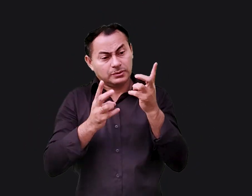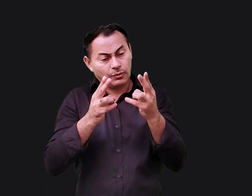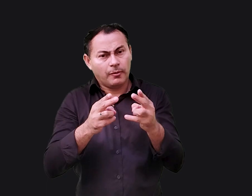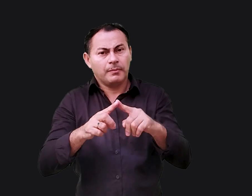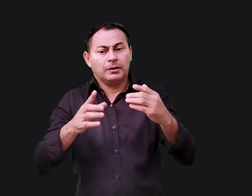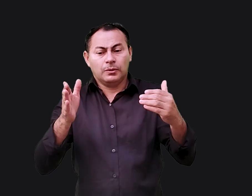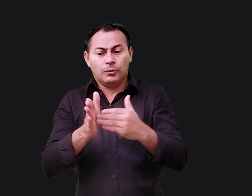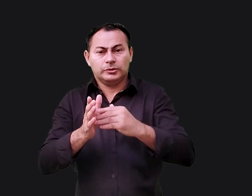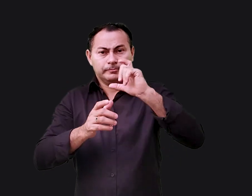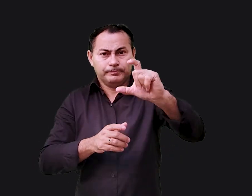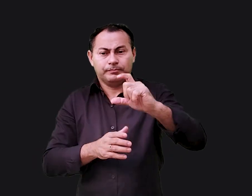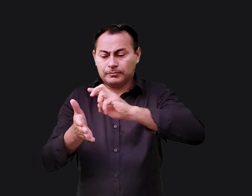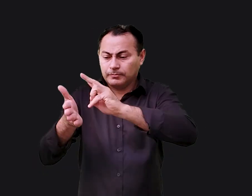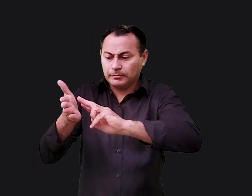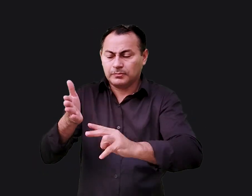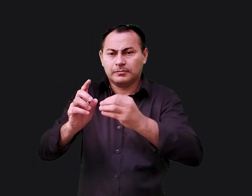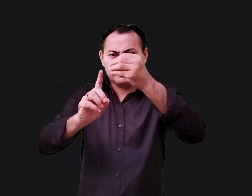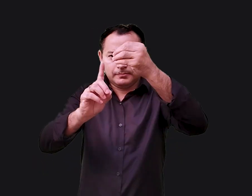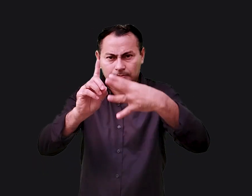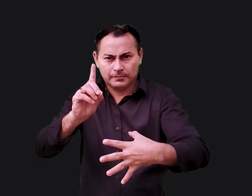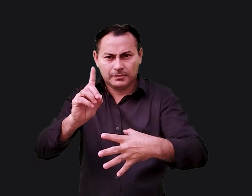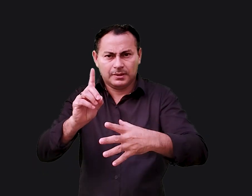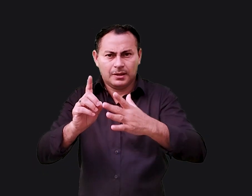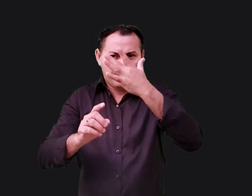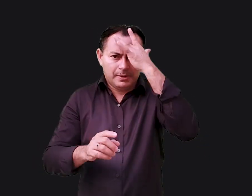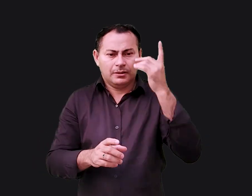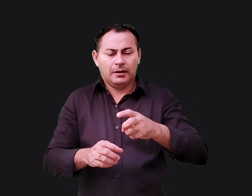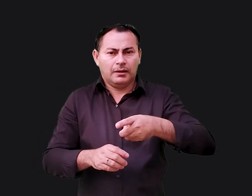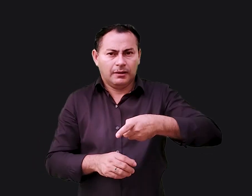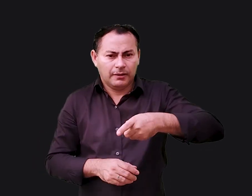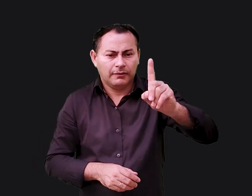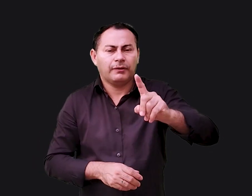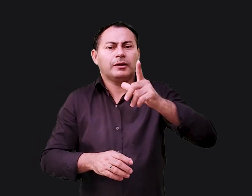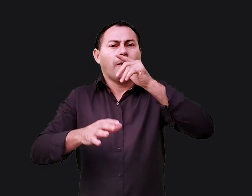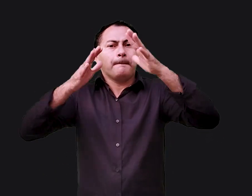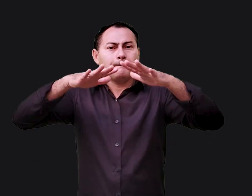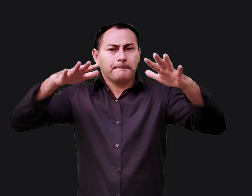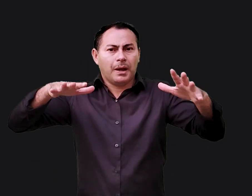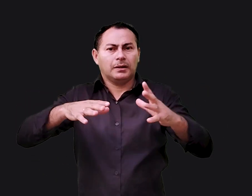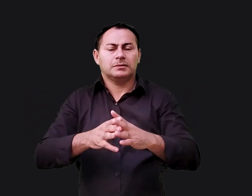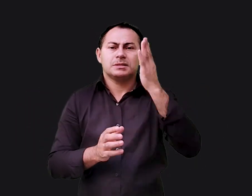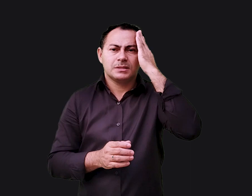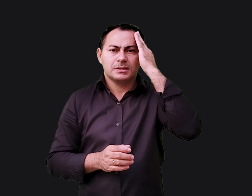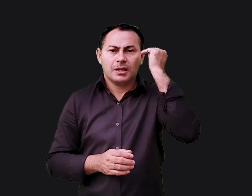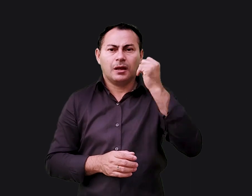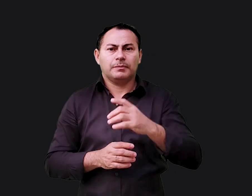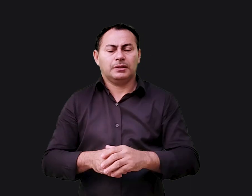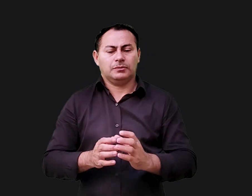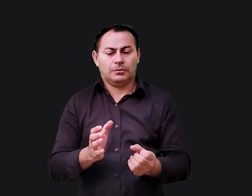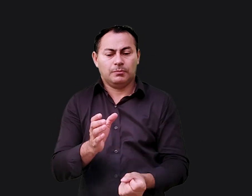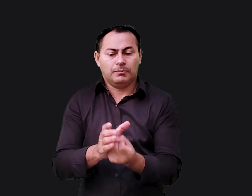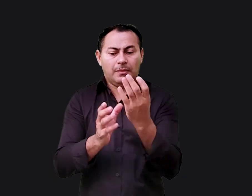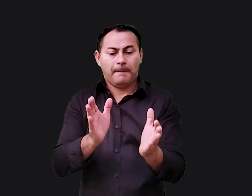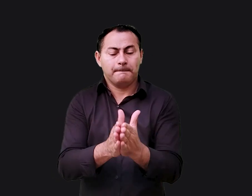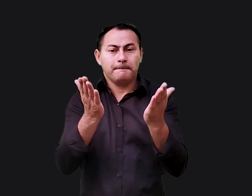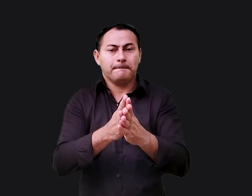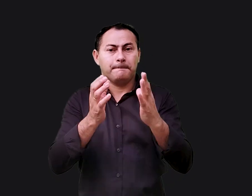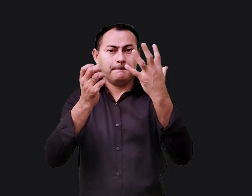muitos homens assim mas no último parágrafo lemos a descrição daqueles que vão ao mar e descobrem as obras